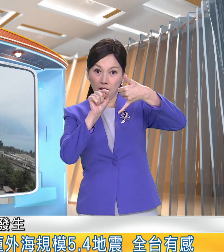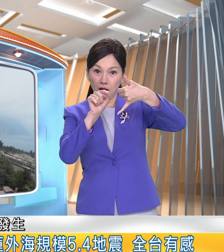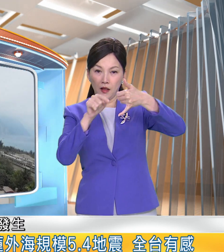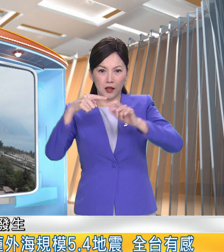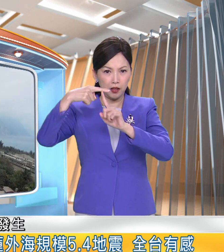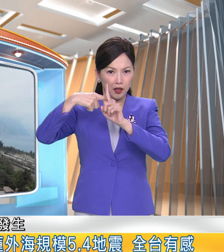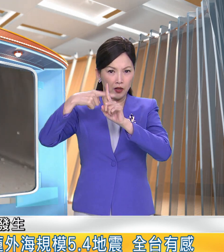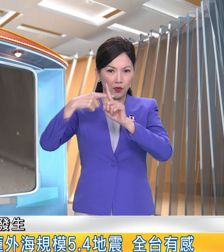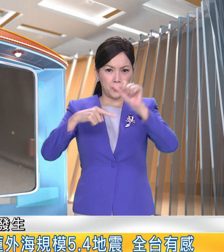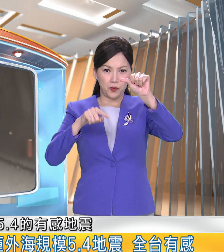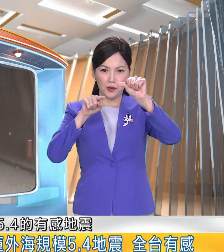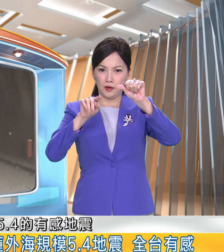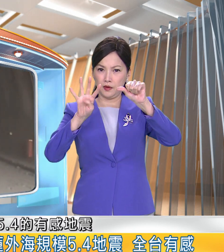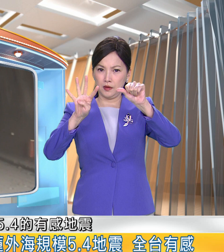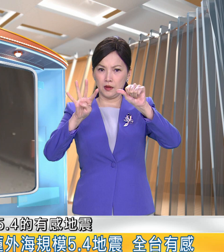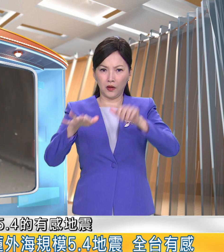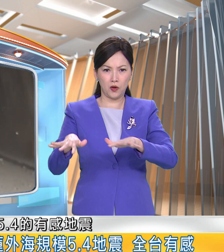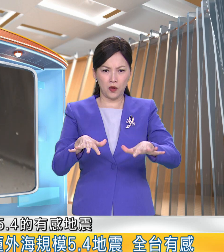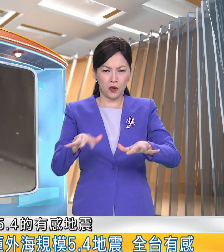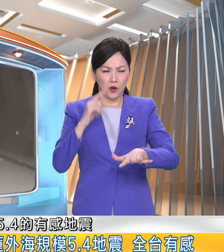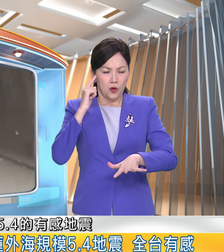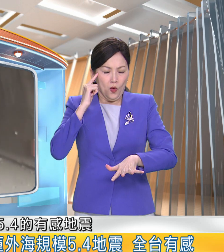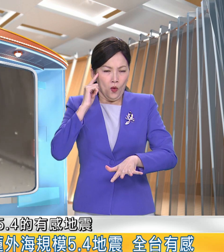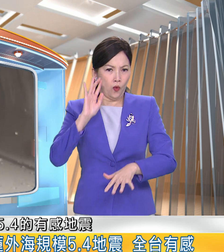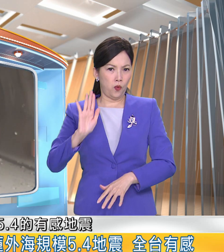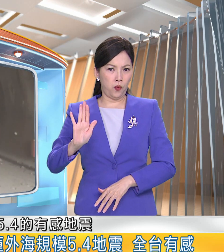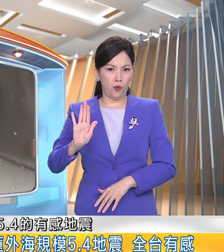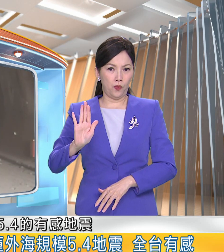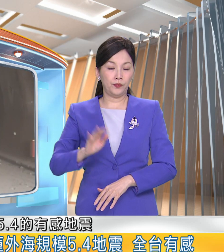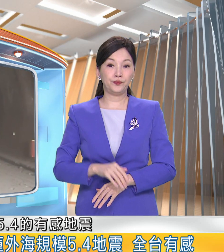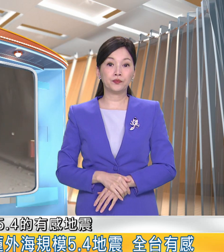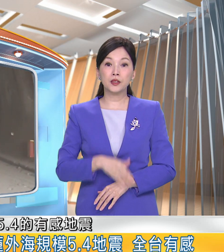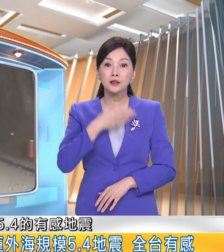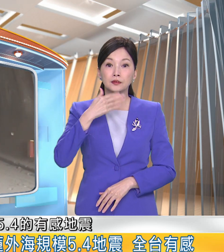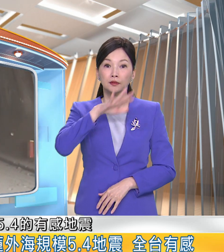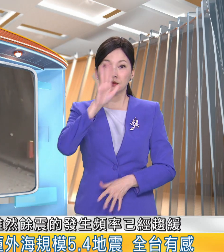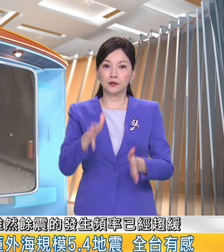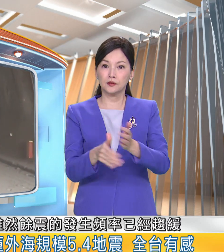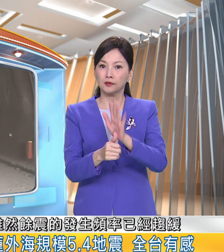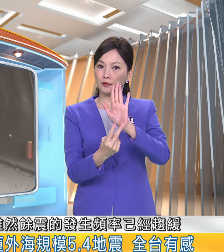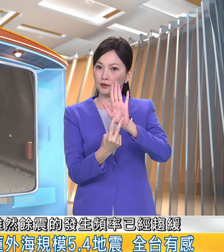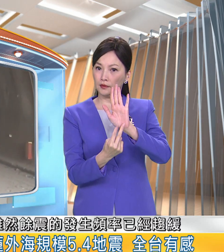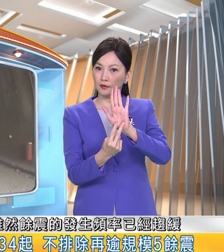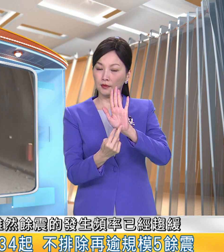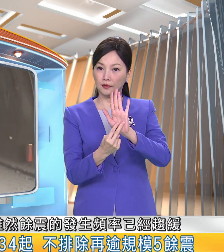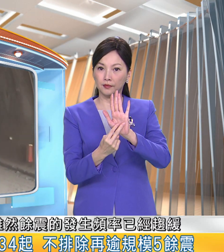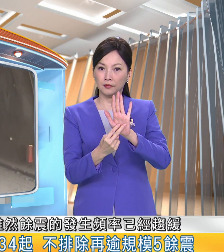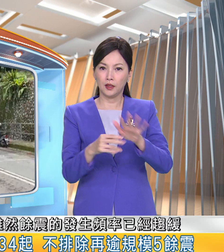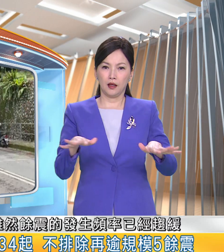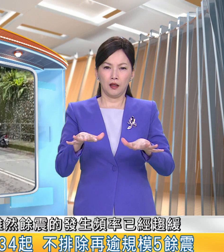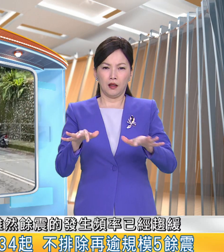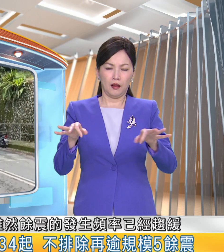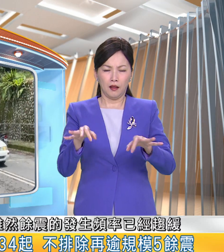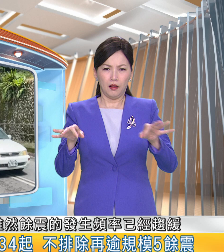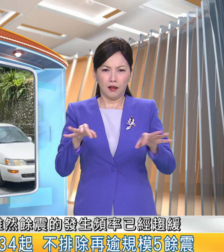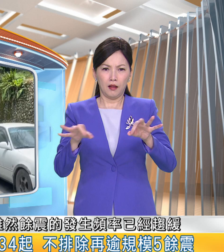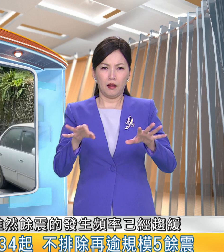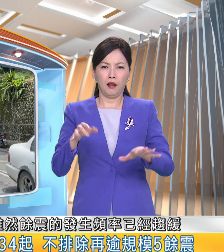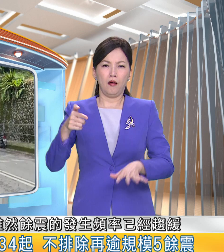再度发生了一起瑞士规模5.4的有感地震。气象署表示，虽然余震的发生